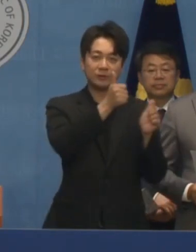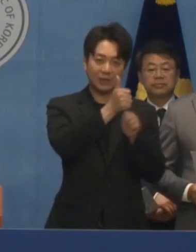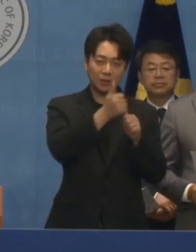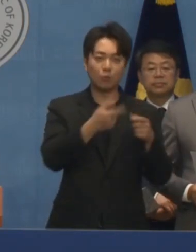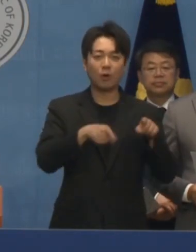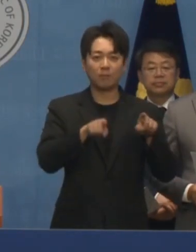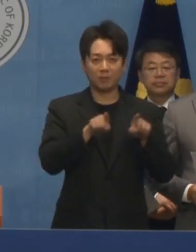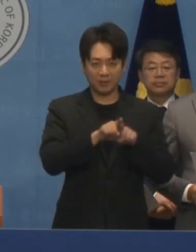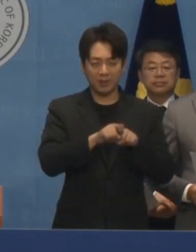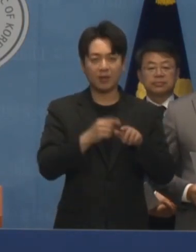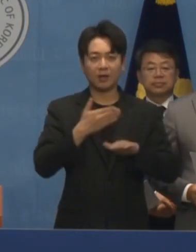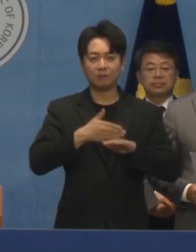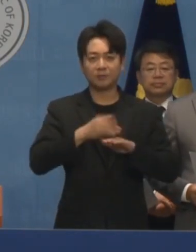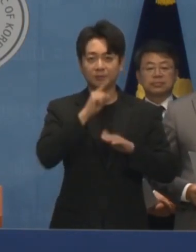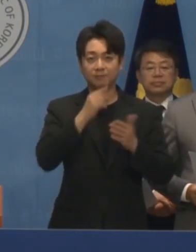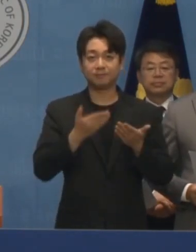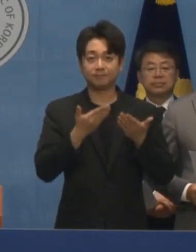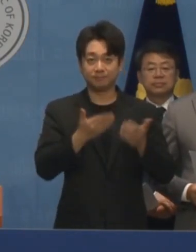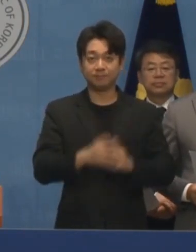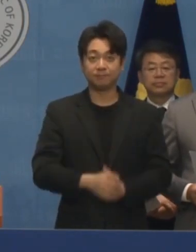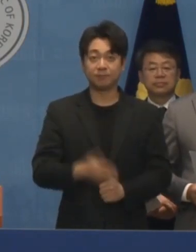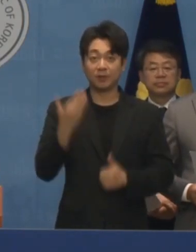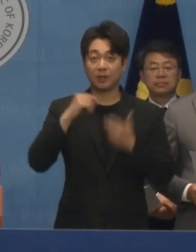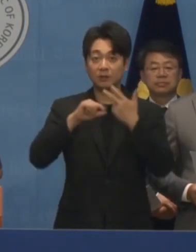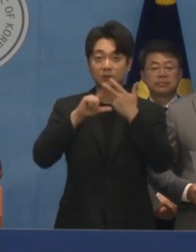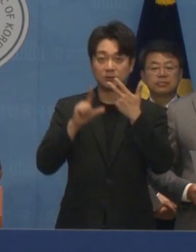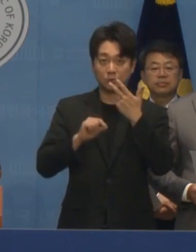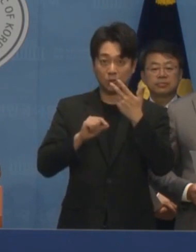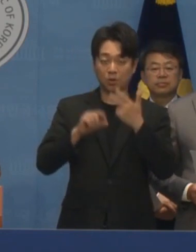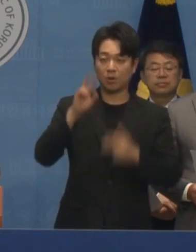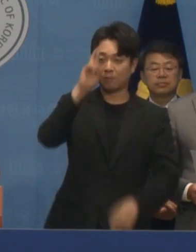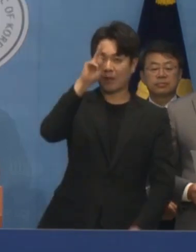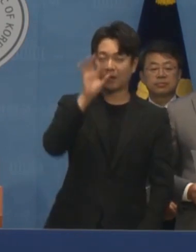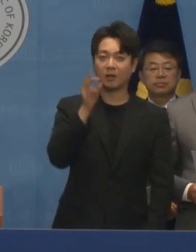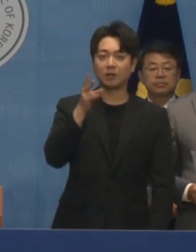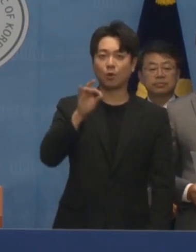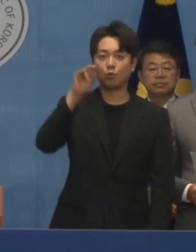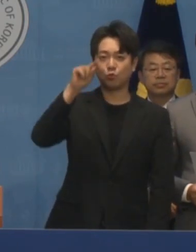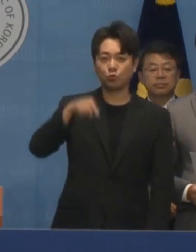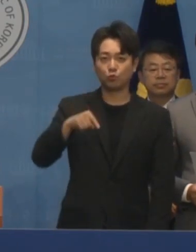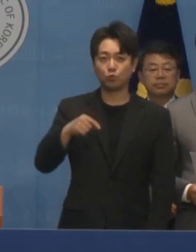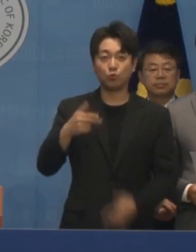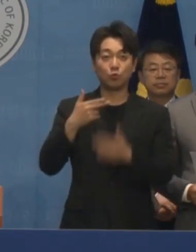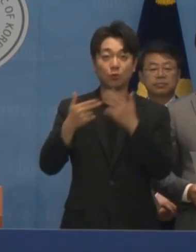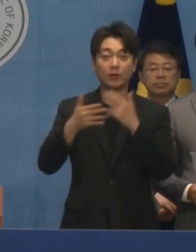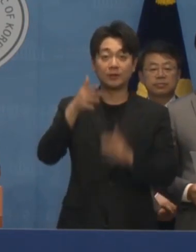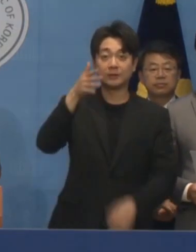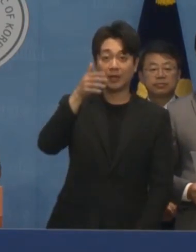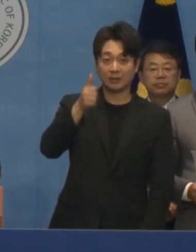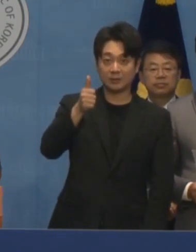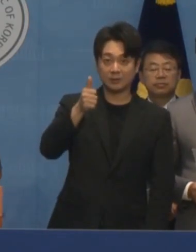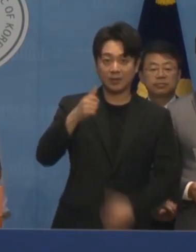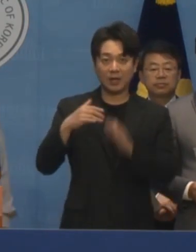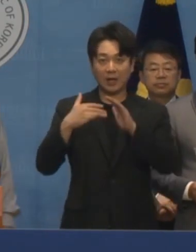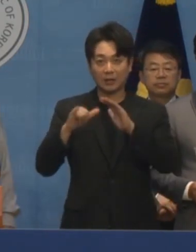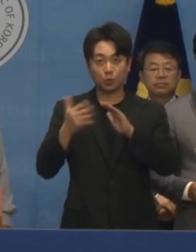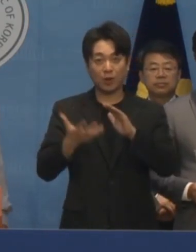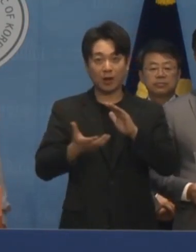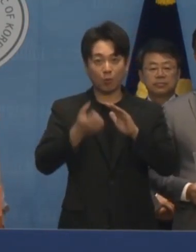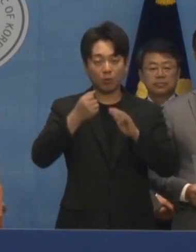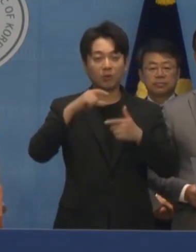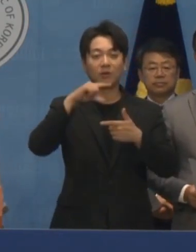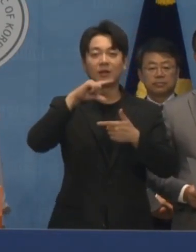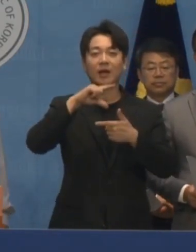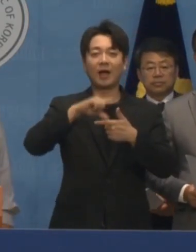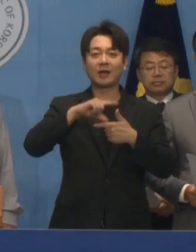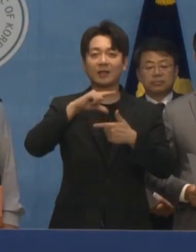감사드립니다. 지난 7월 박영우 대유유니아그룹 회장은 가족들이 보유하던 서울 강남